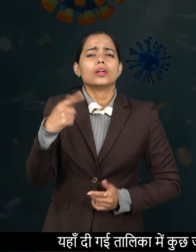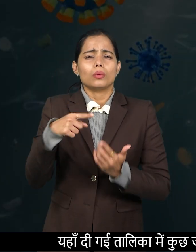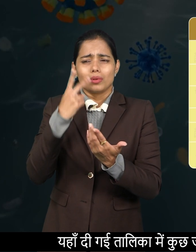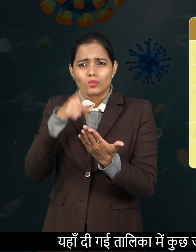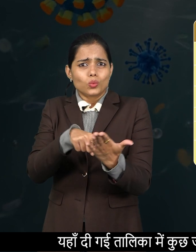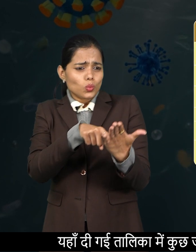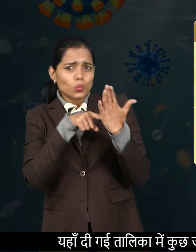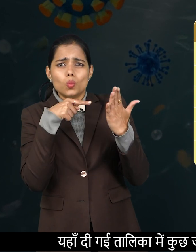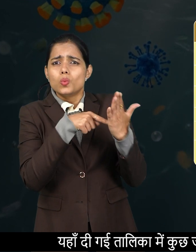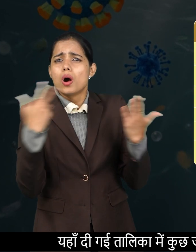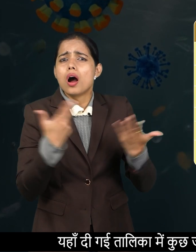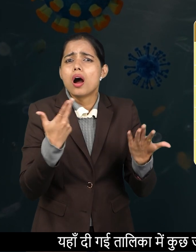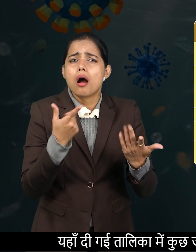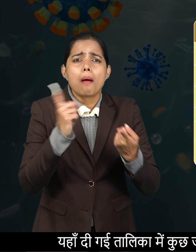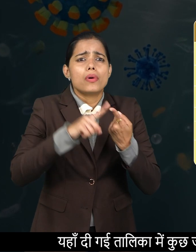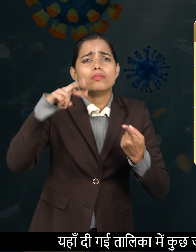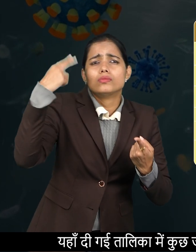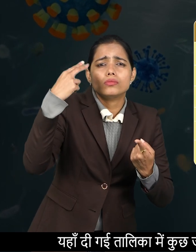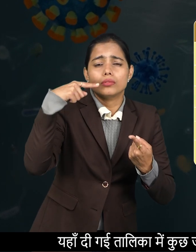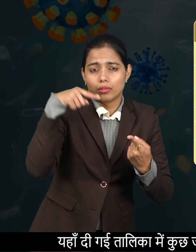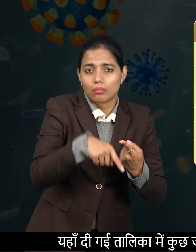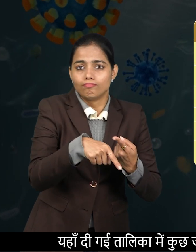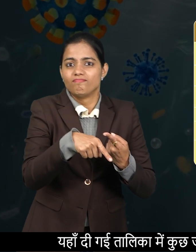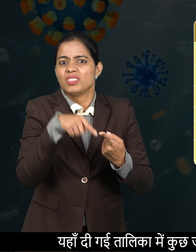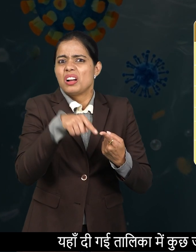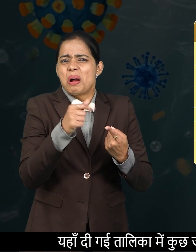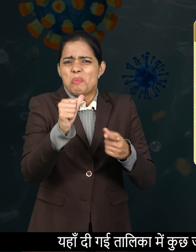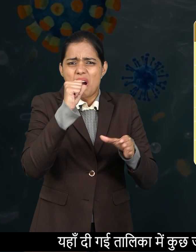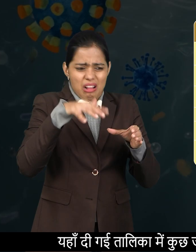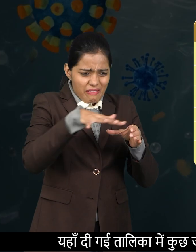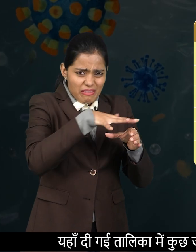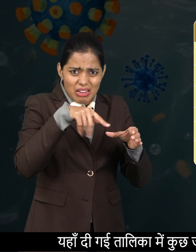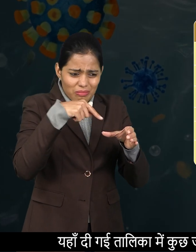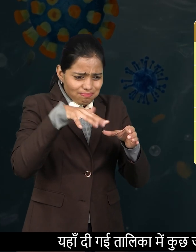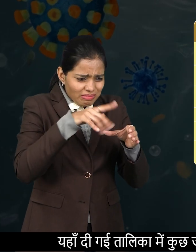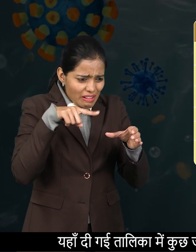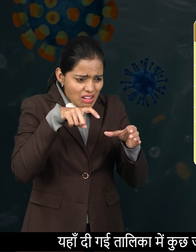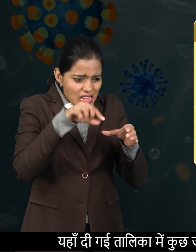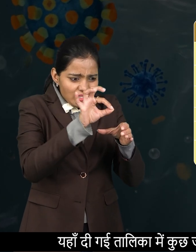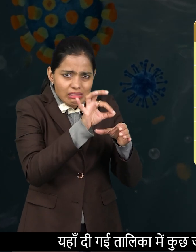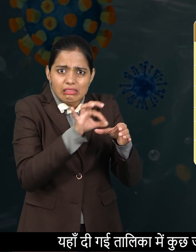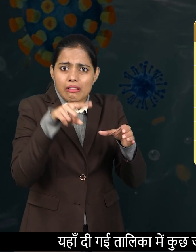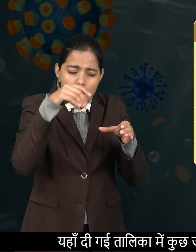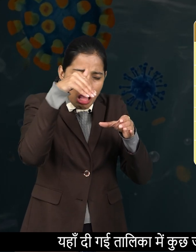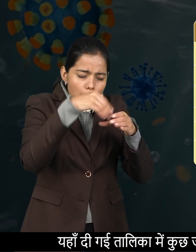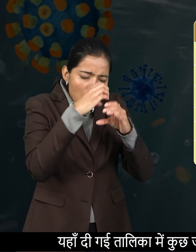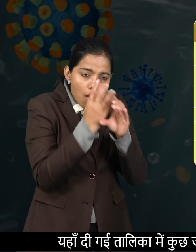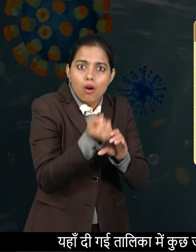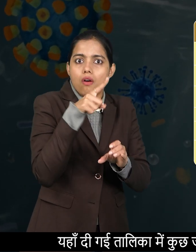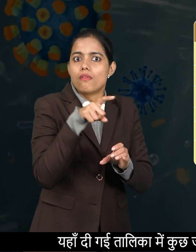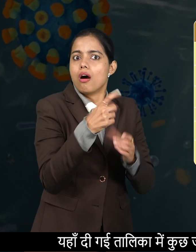यहाँ दी गई तालिका में कुछ जलजनित बीमारियों के कारण और लक्षण बताए गए हैं।